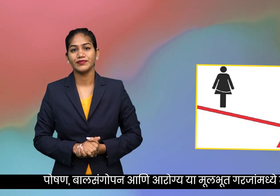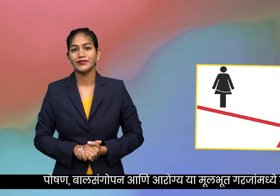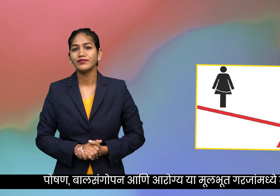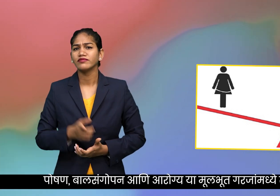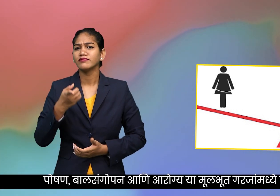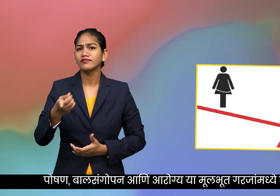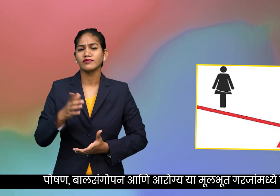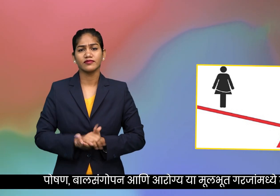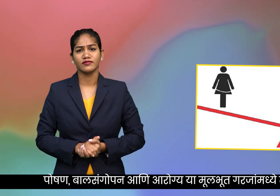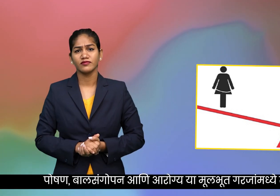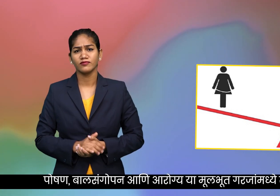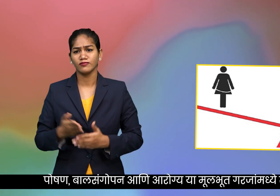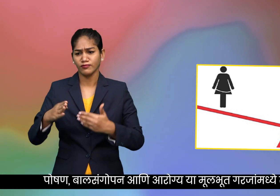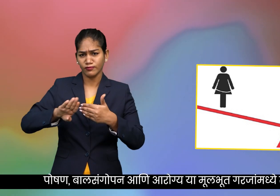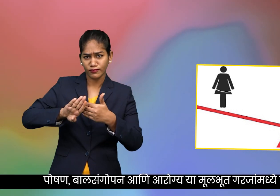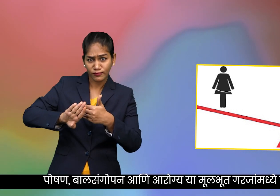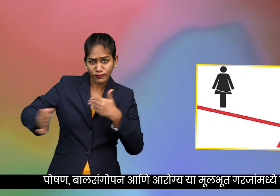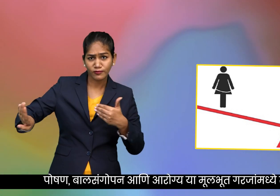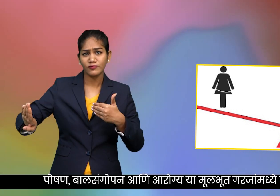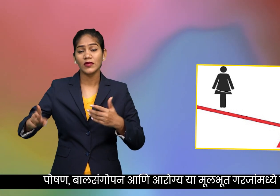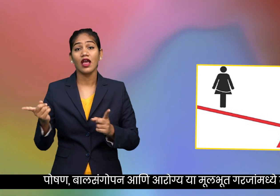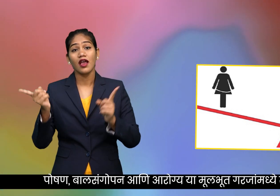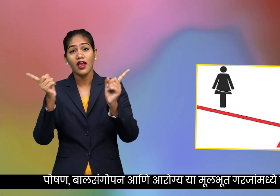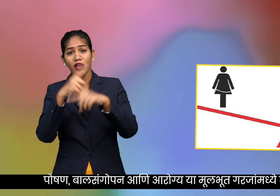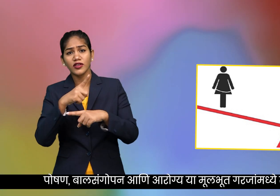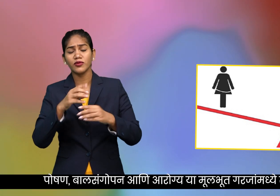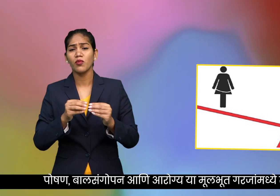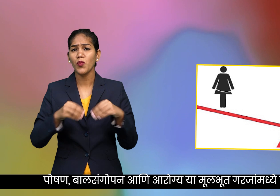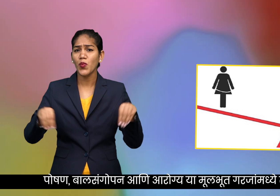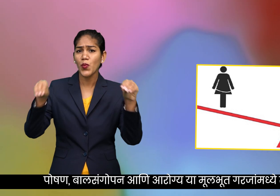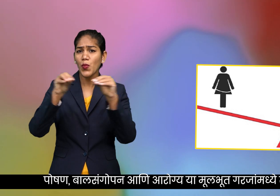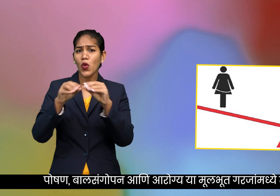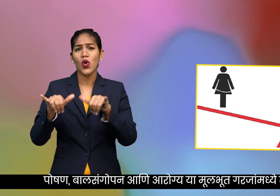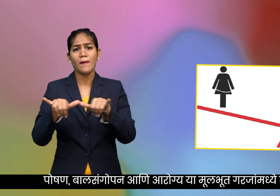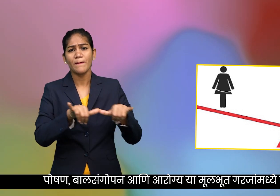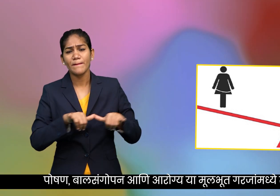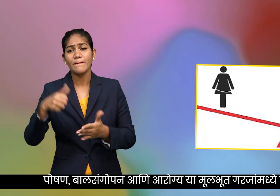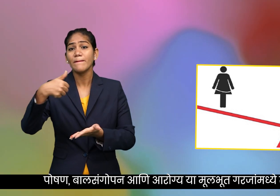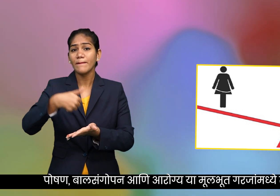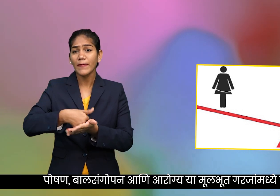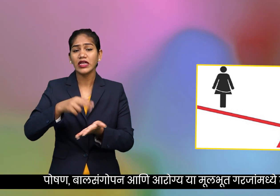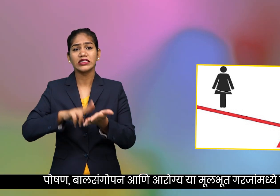पोषण, बालसंगोपन आणि आरोग्य या मूलभूत गरजांमध्ये त्यांच्याशी भेदभाव केला जातो.